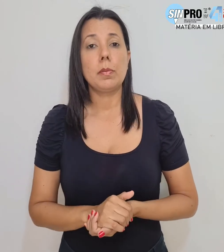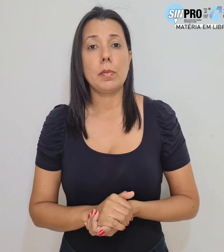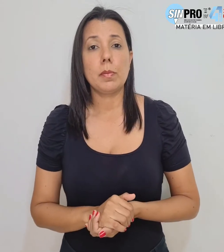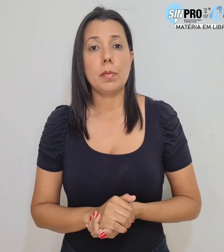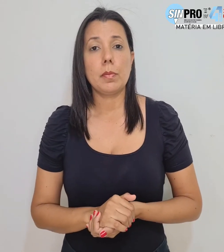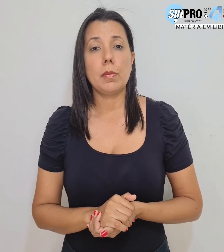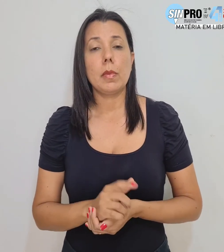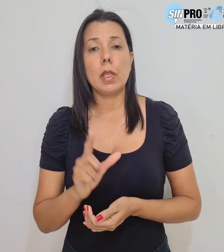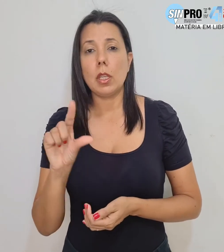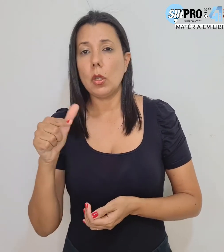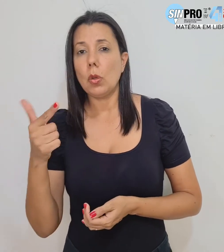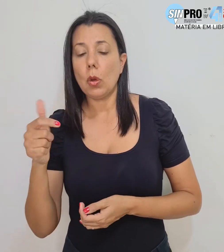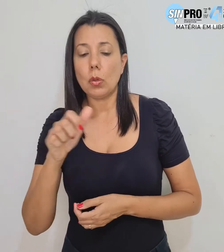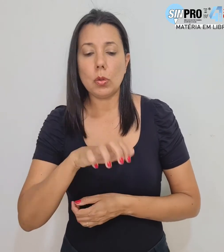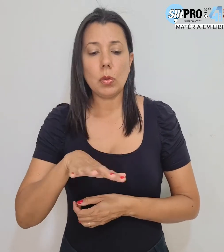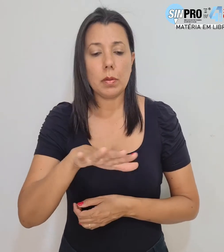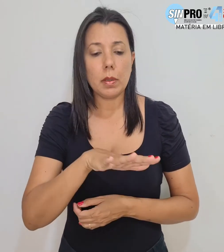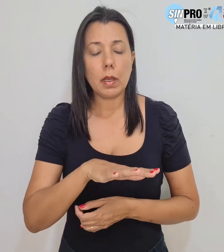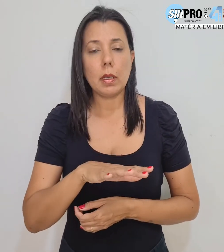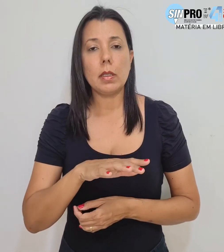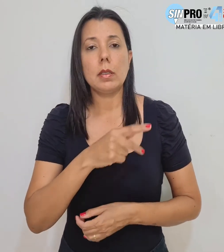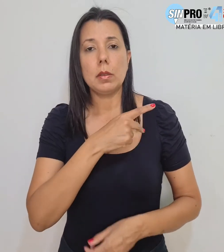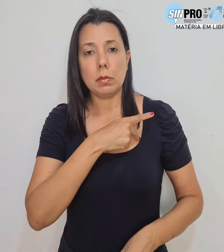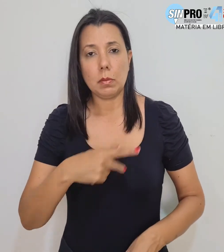e em outros setores públicos.